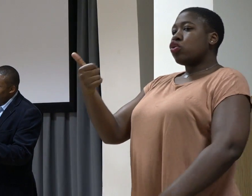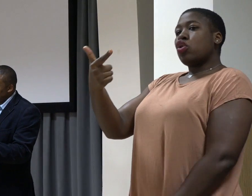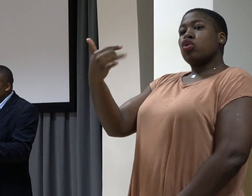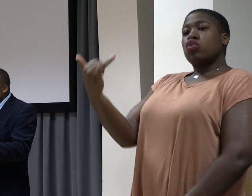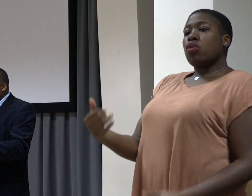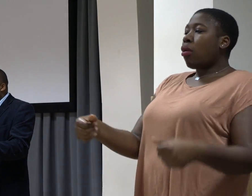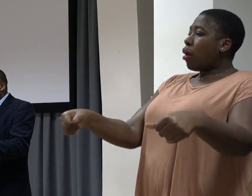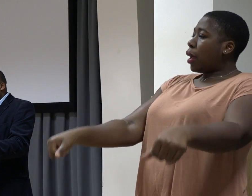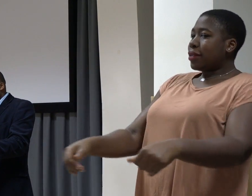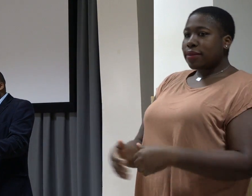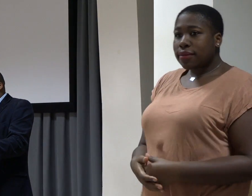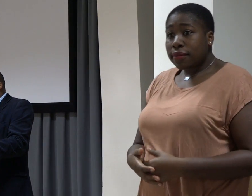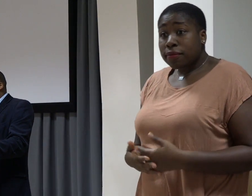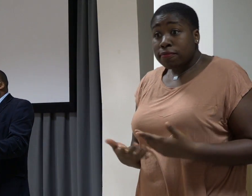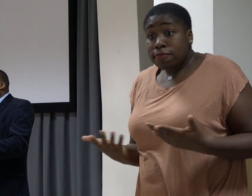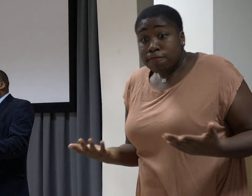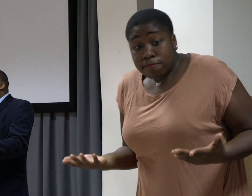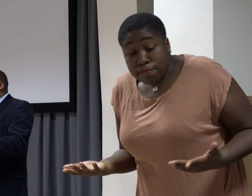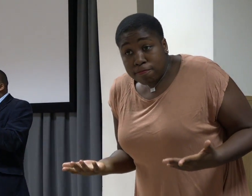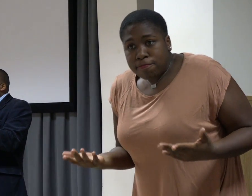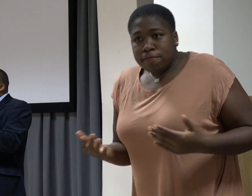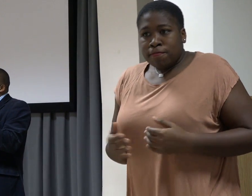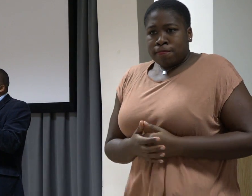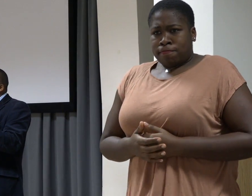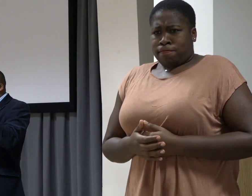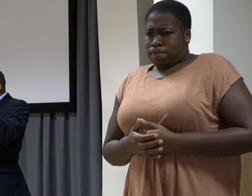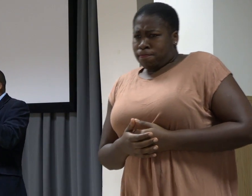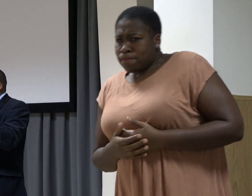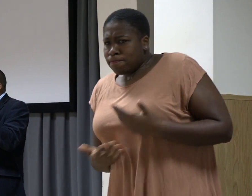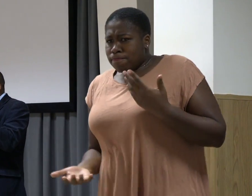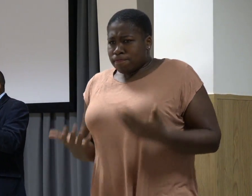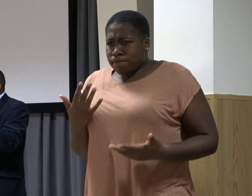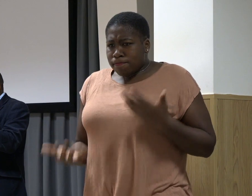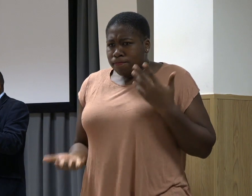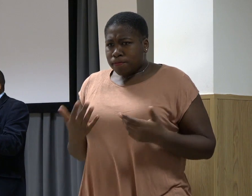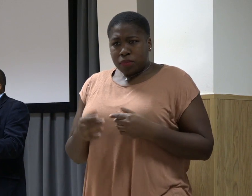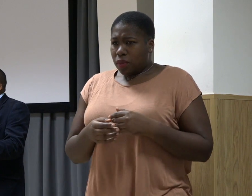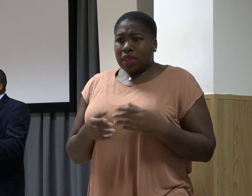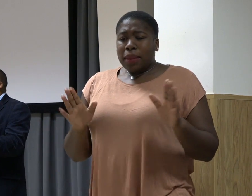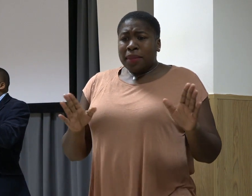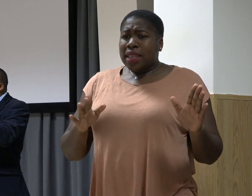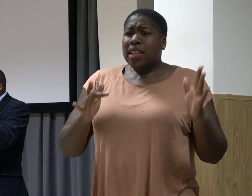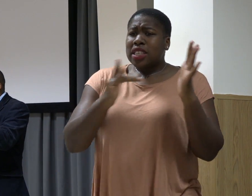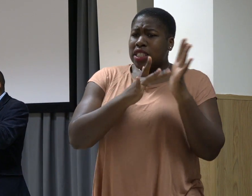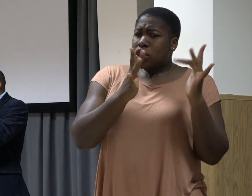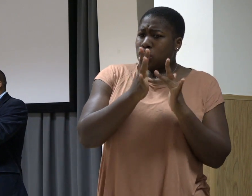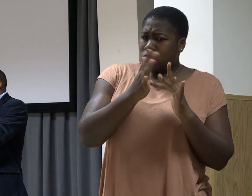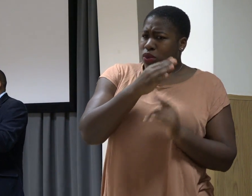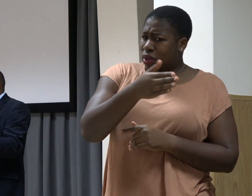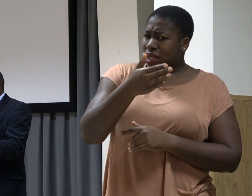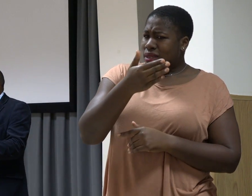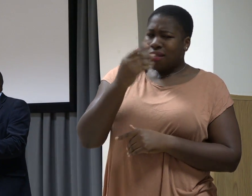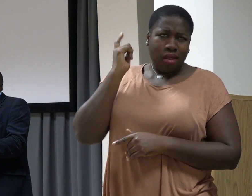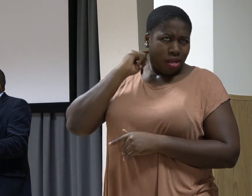qu'il donne à ses disciples nous laissent penser que dès le départ, Jésus sait ce qu'il fera. En tout cas, il sait